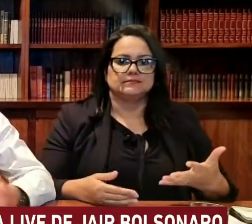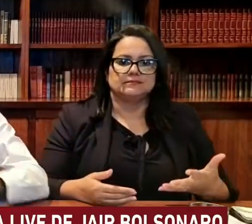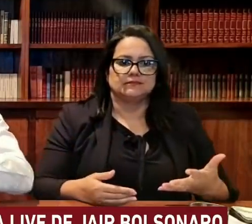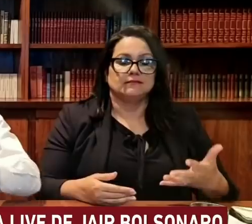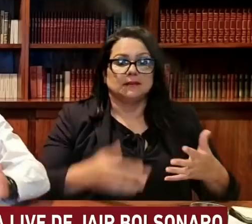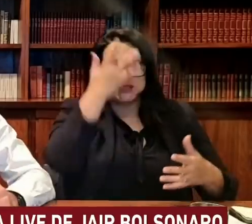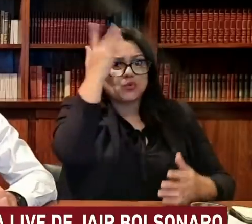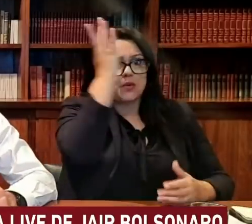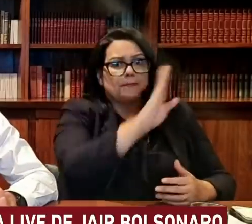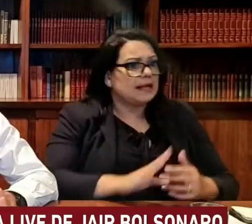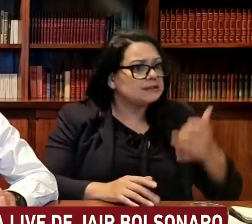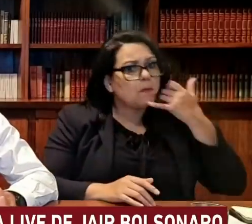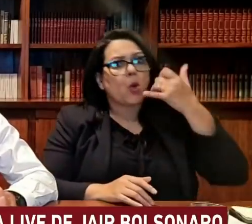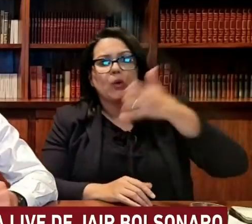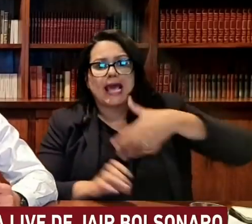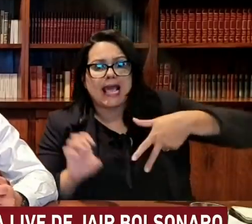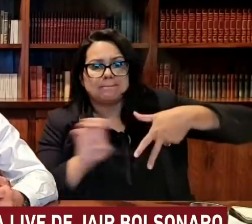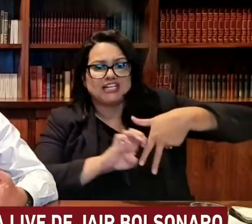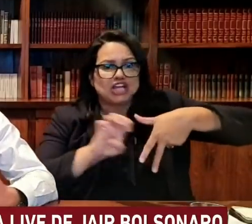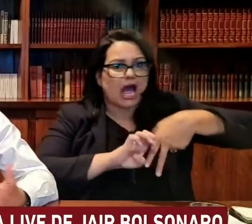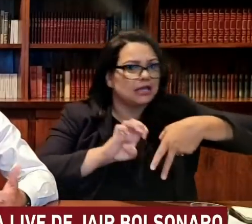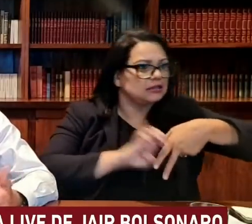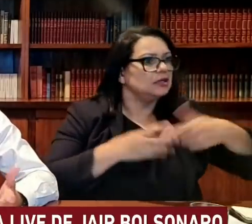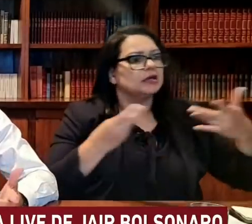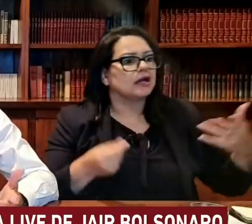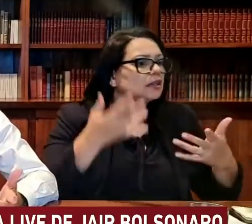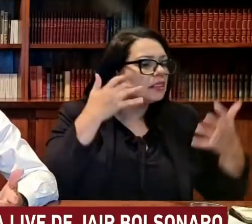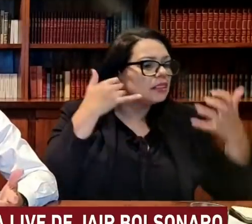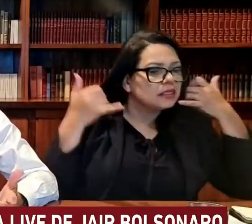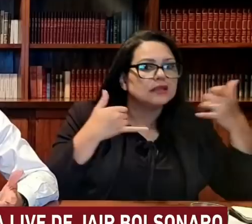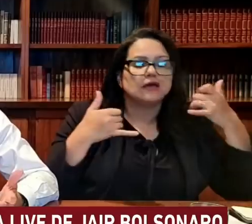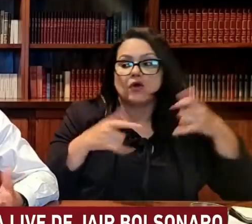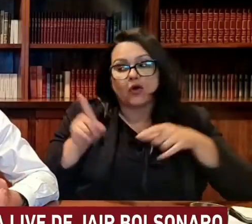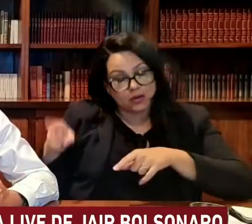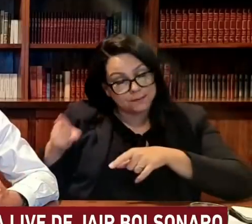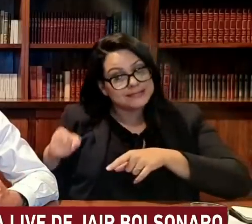Brasileiros procuraram nossas embaixadas e chegou o aviso de alerta para nós.